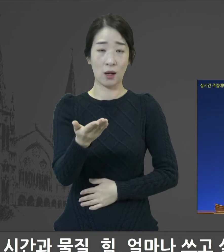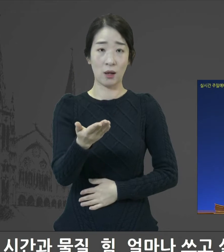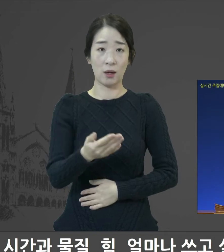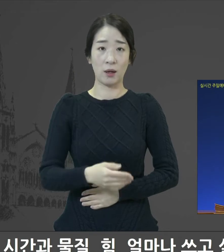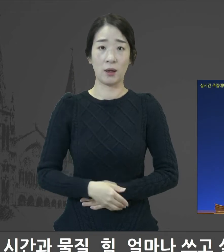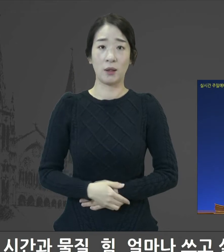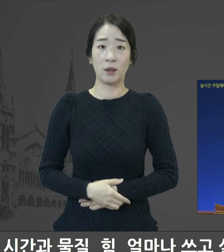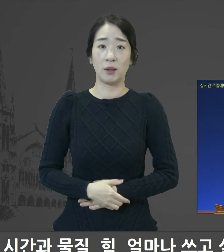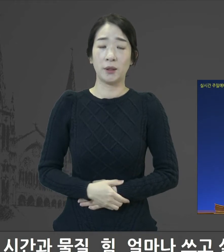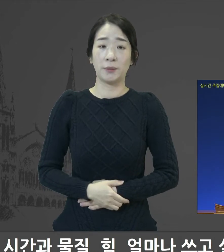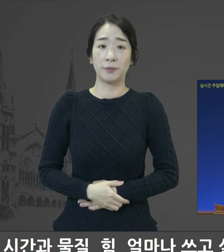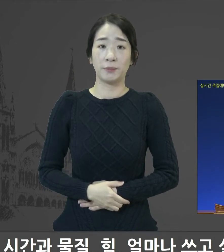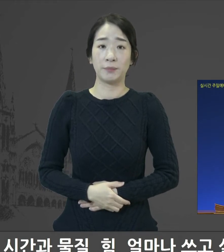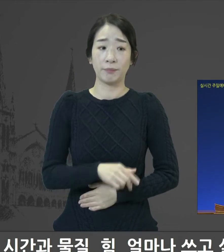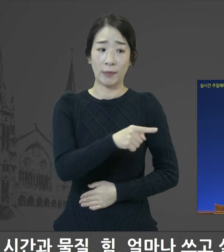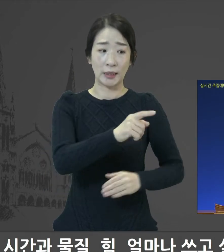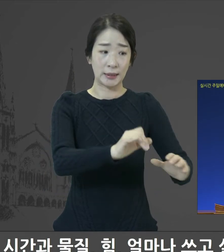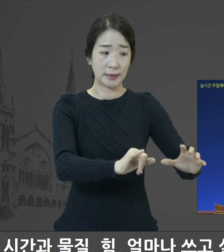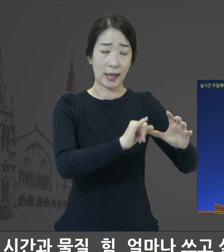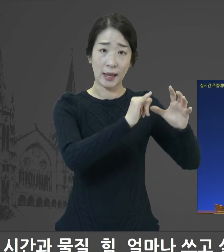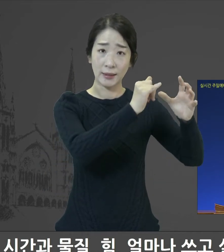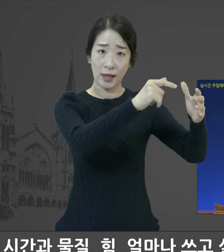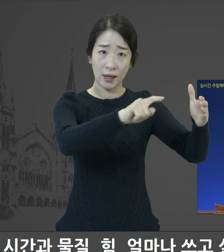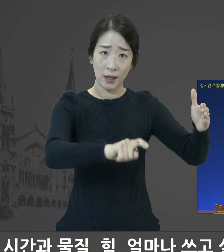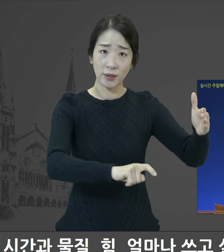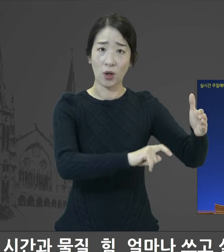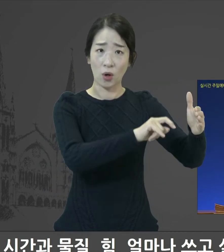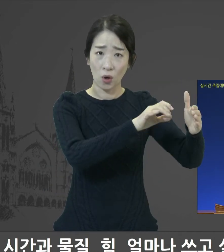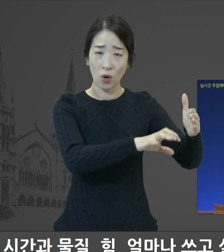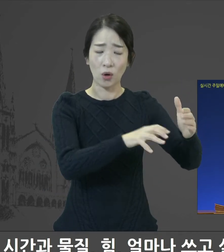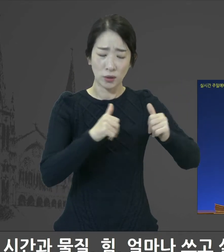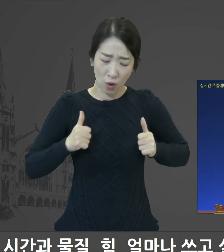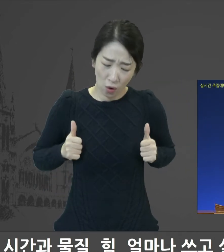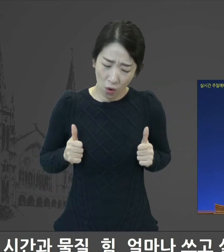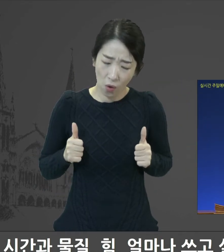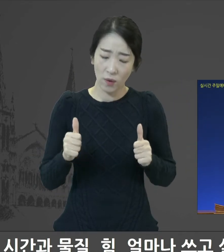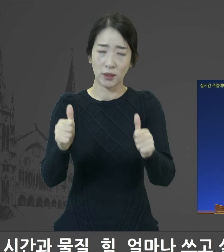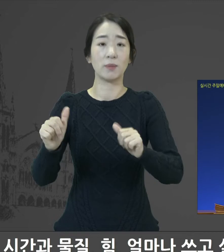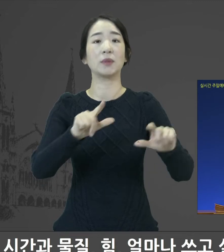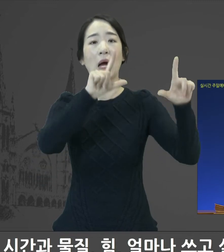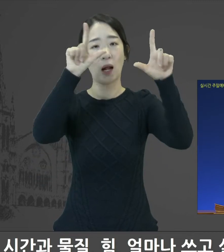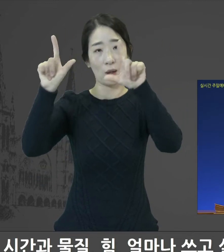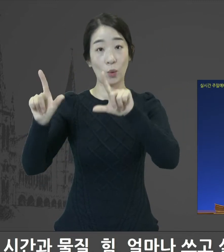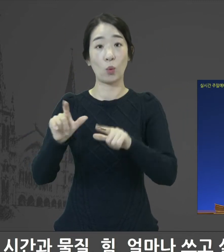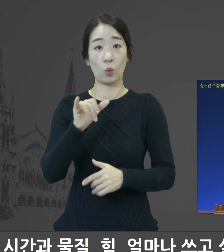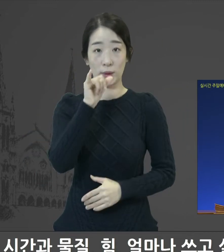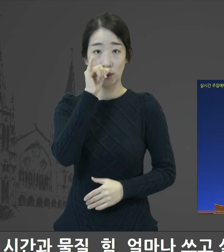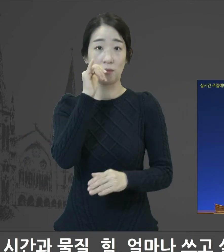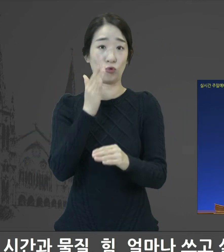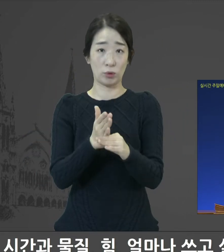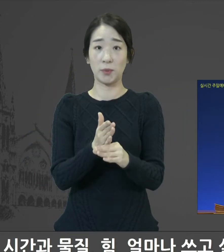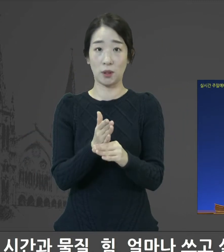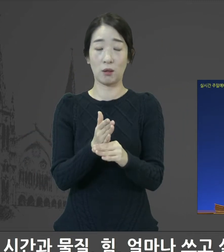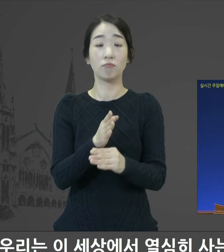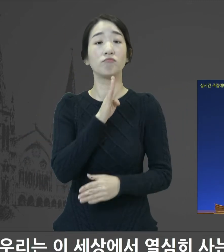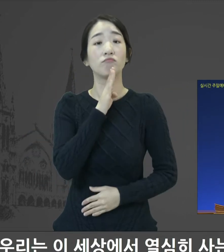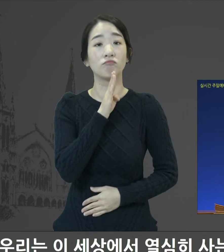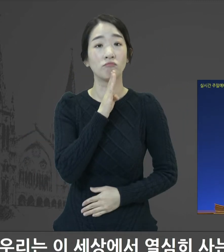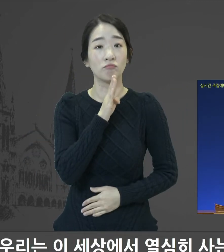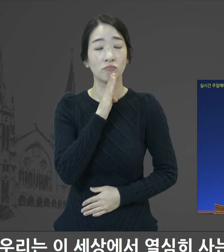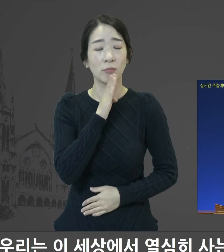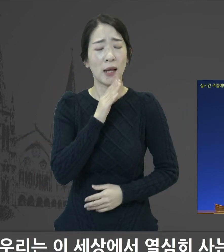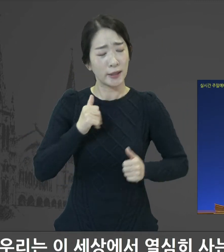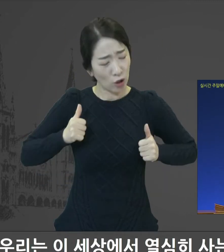우리는 이 세상에서 열심히 사는 성도들인 줄로 압니다. 그 세상에서 열심히 사는 일들은